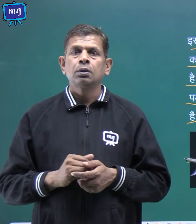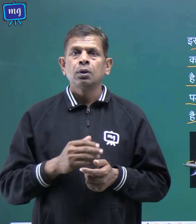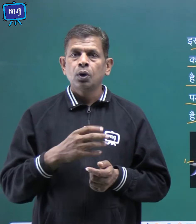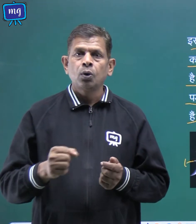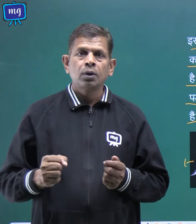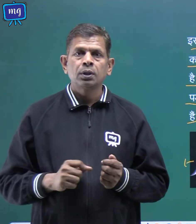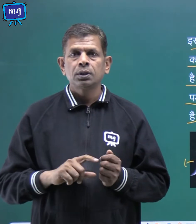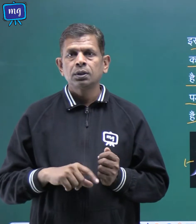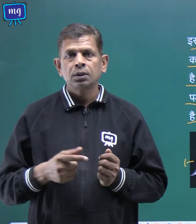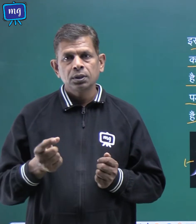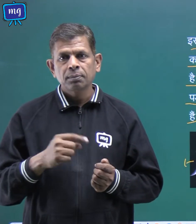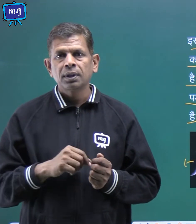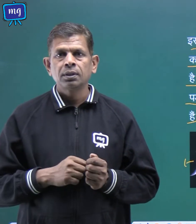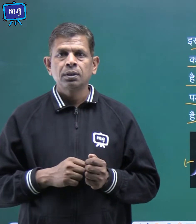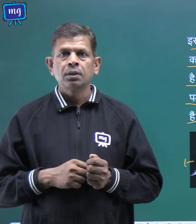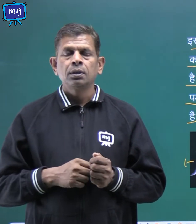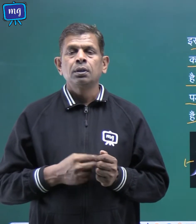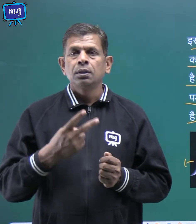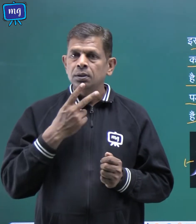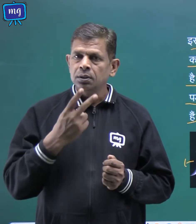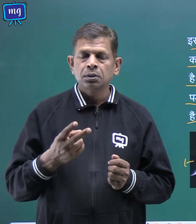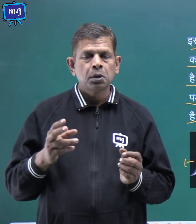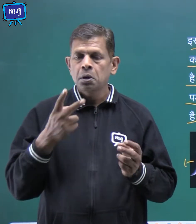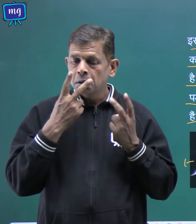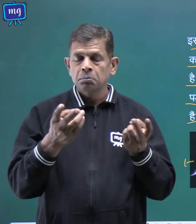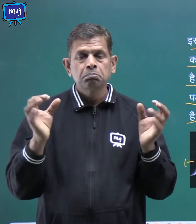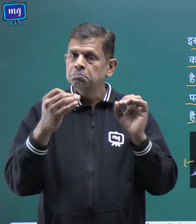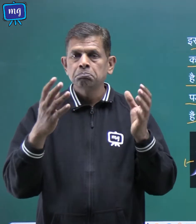और इसके बाद हमें यह दिखाई नहीं देता।